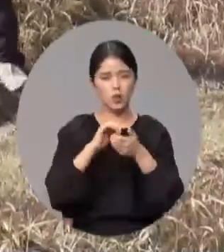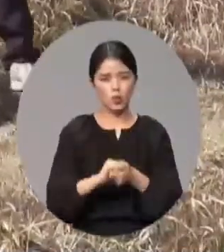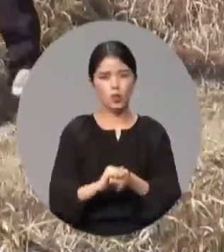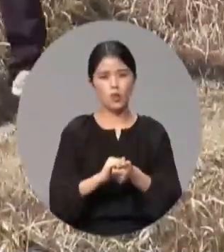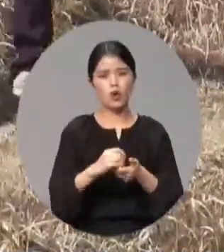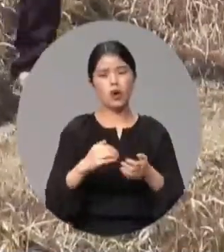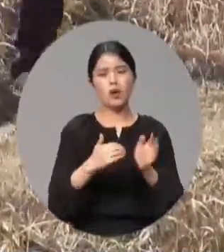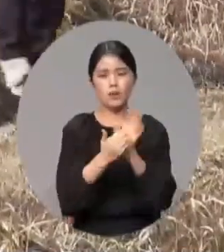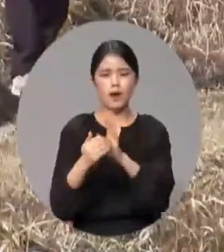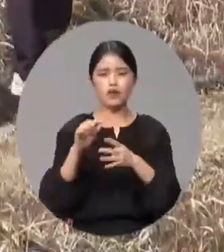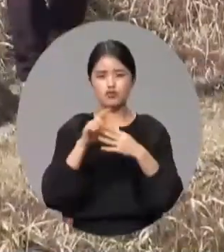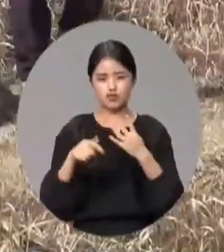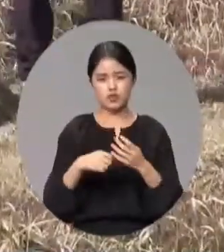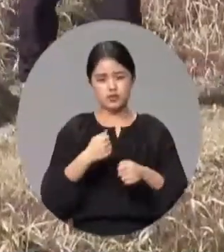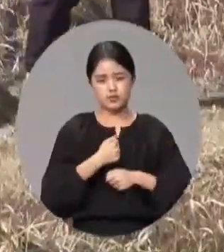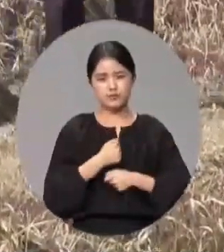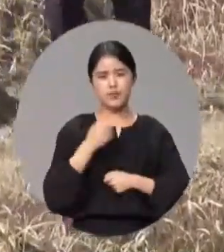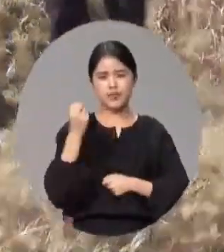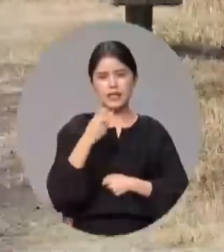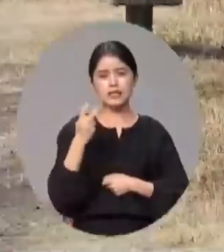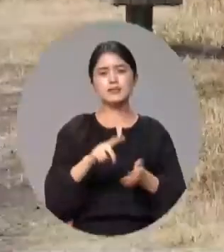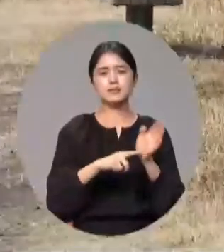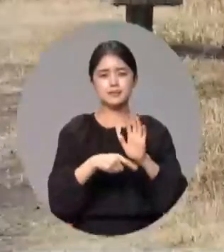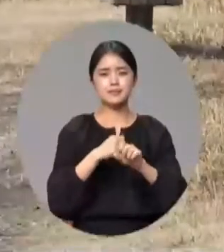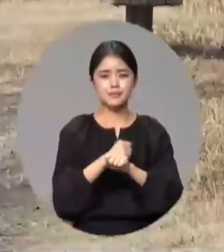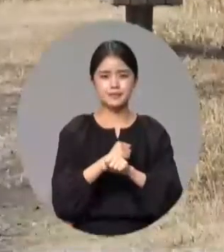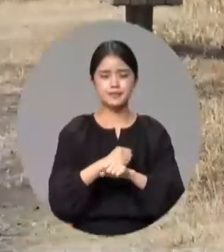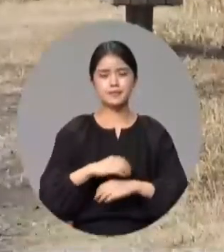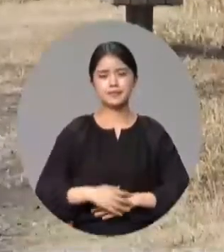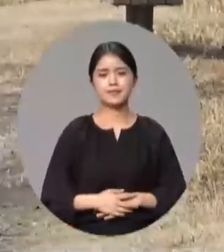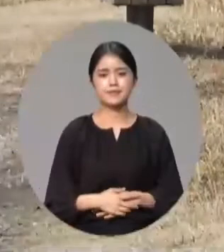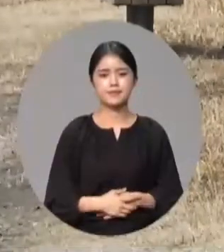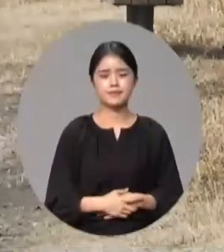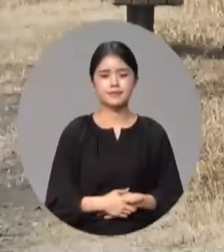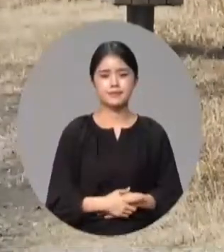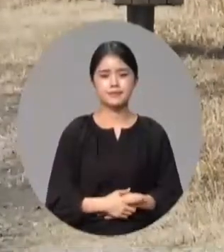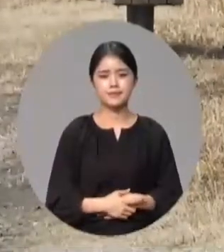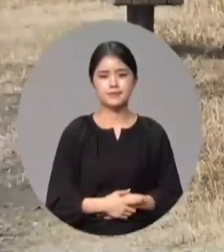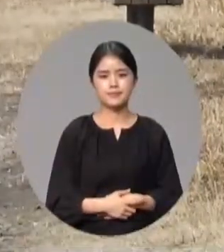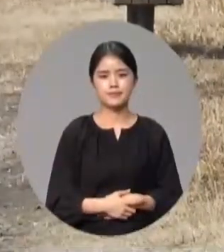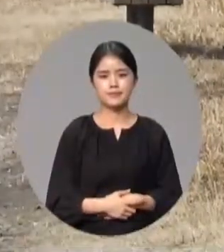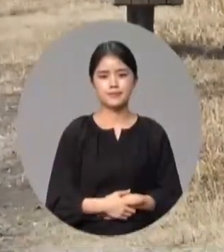방역수칙을 지켜줄 것을 거듭 당부했습니다. MBC 뉴스 박찬익입니다.